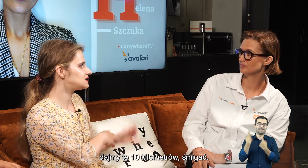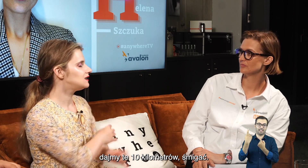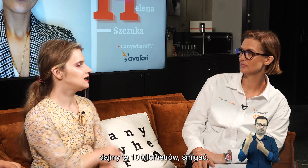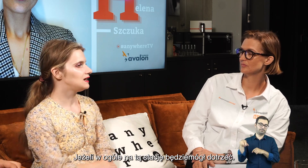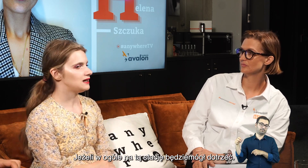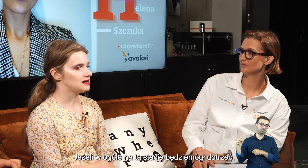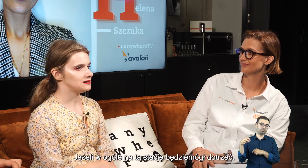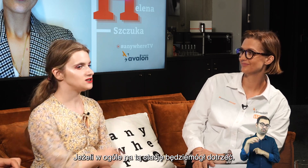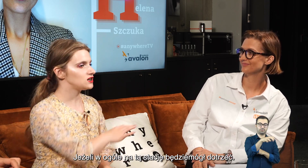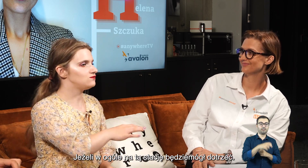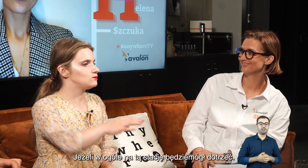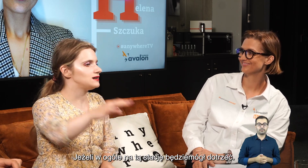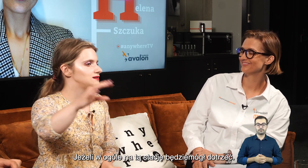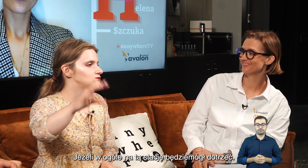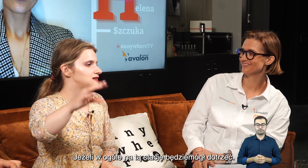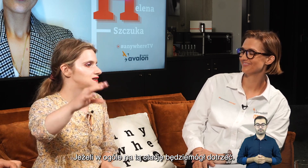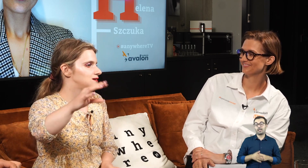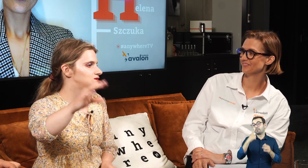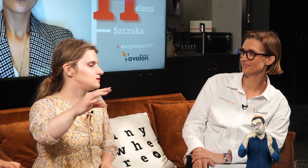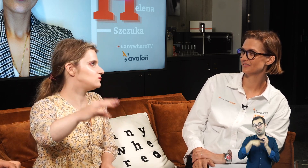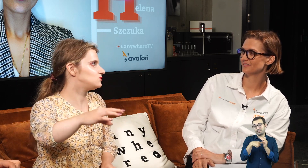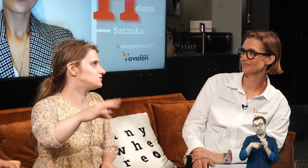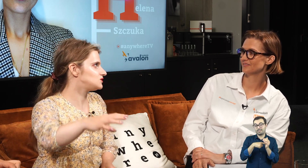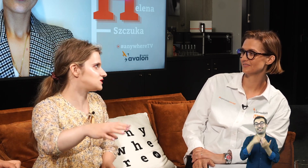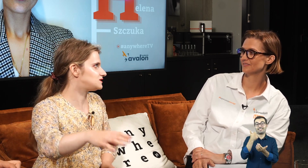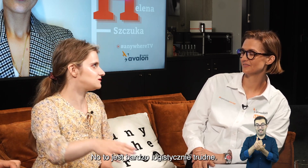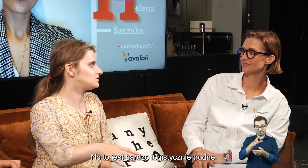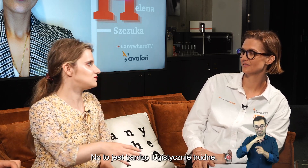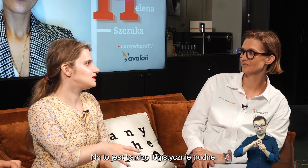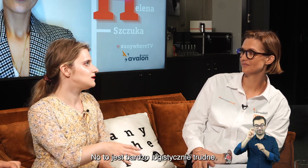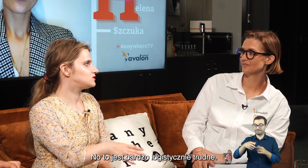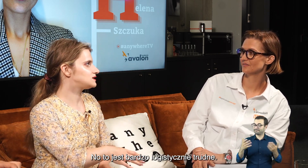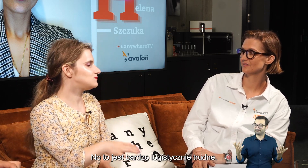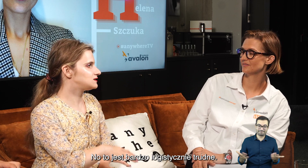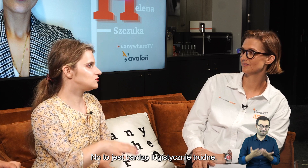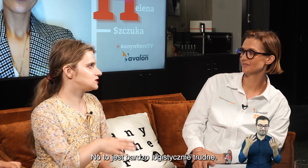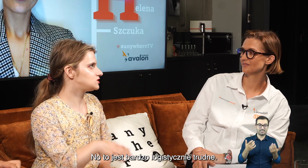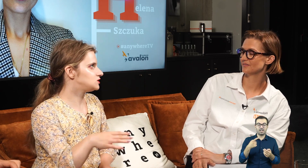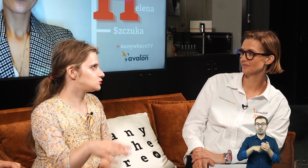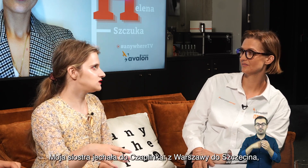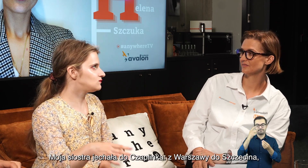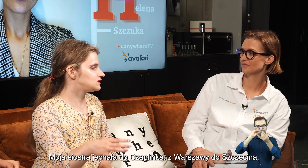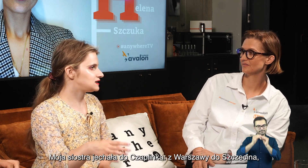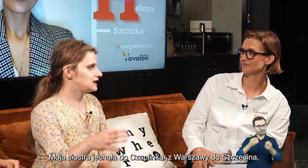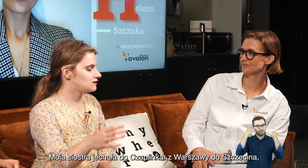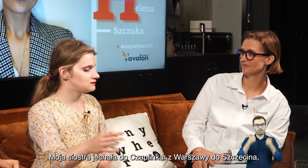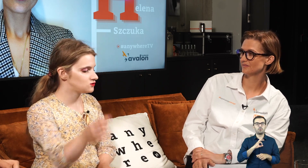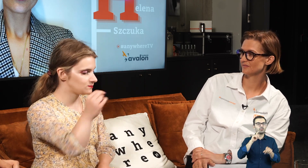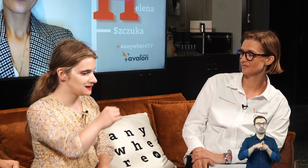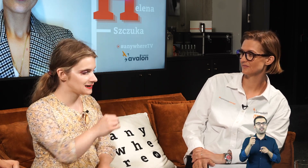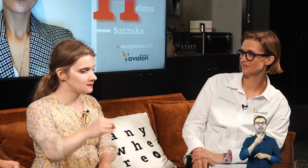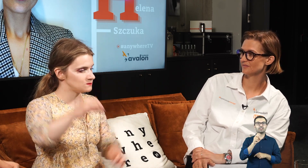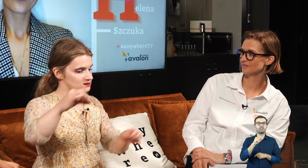śmigać. Jeżeli w ogóle na tą stację będzie mógł dotrzeć. No, To jest bardzo logistycznie trudne. Moja siostra jechała